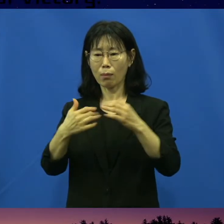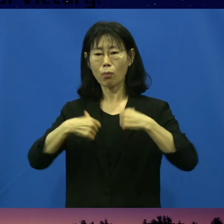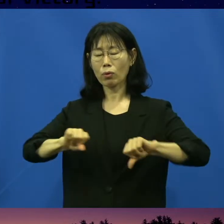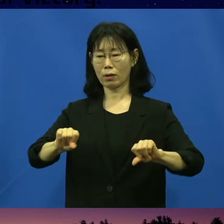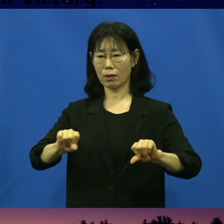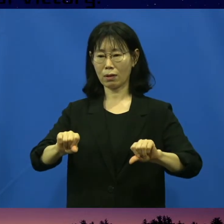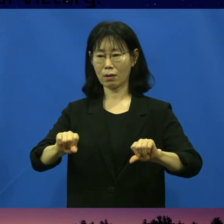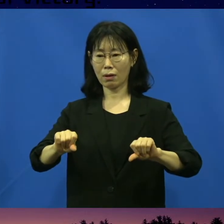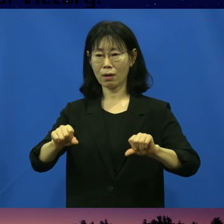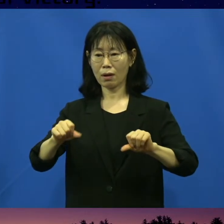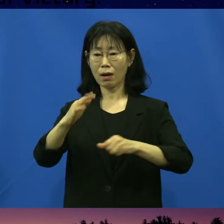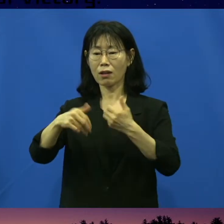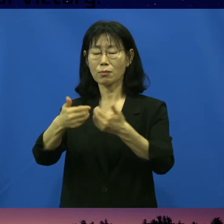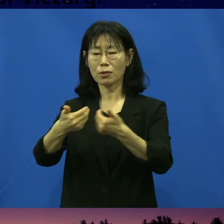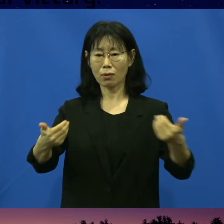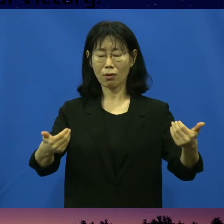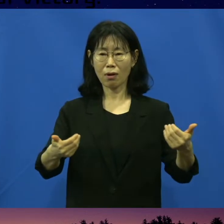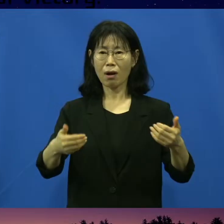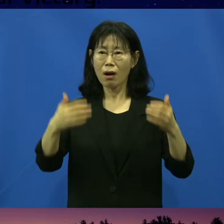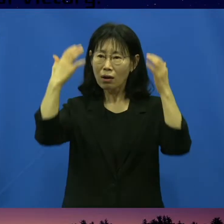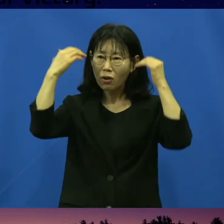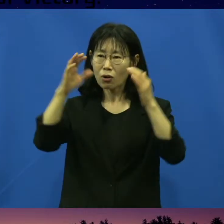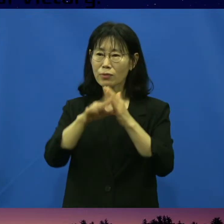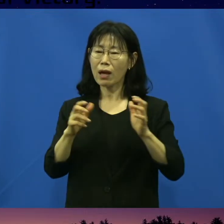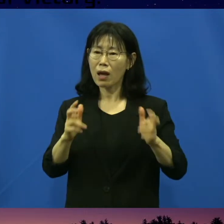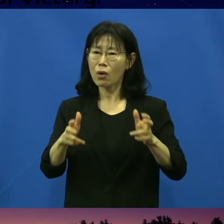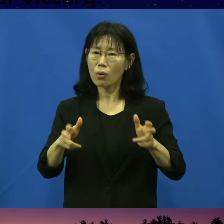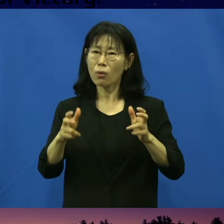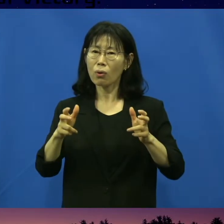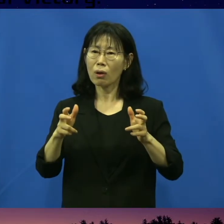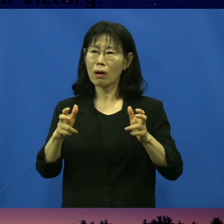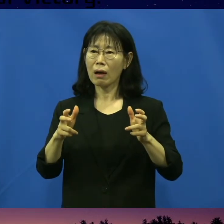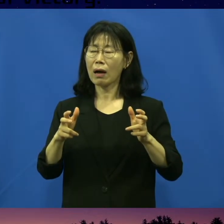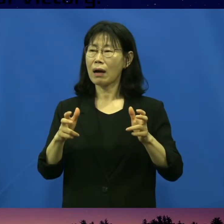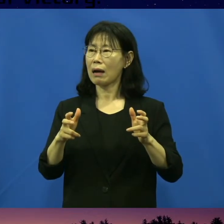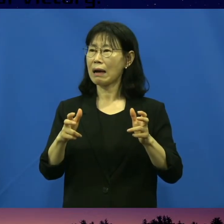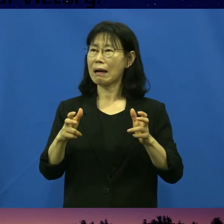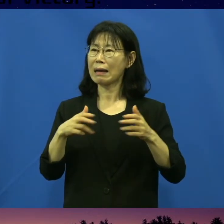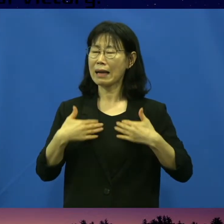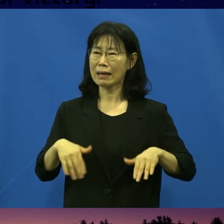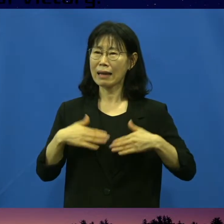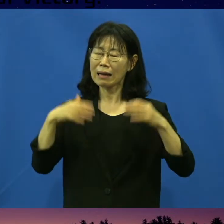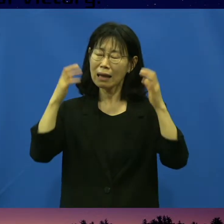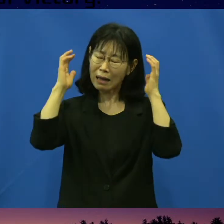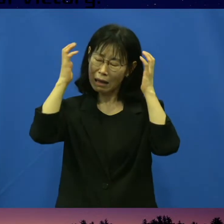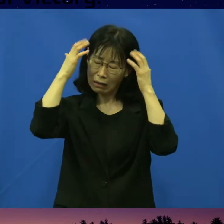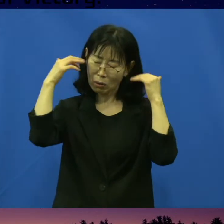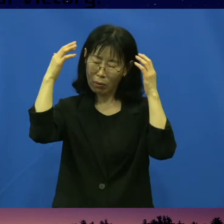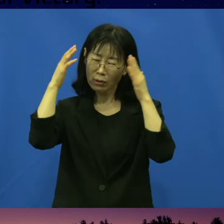여름에 더운데 에어컨이 좀 약하대. 우리 교회 얘기하는 게 아니에요. 예를 들어서